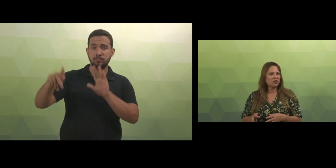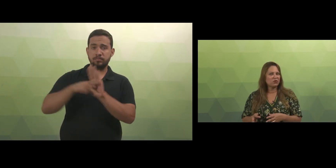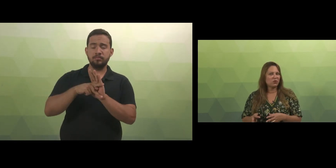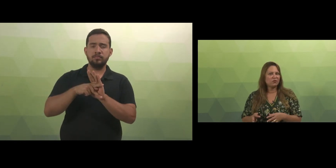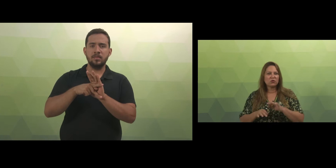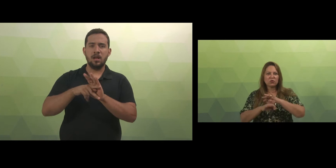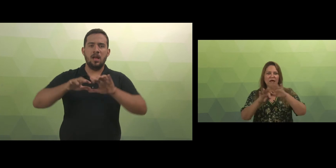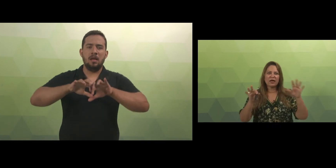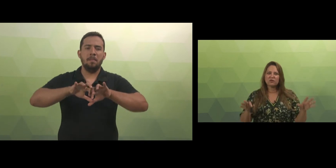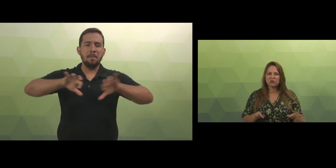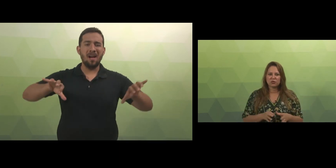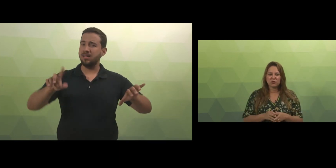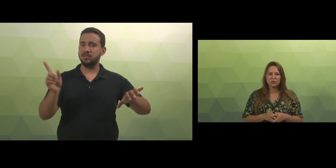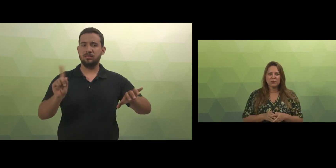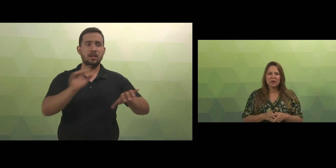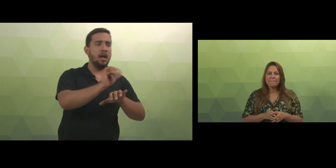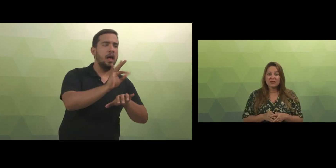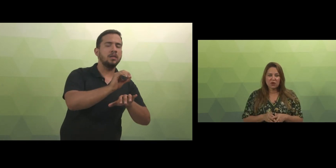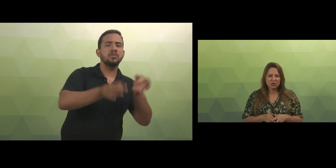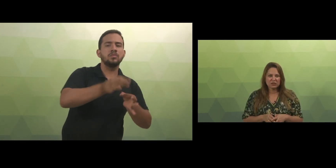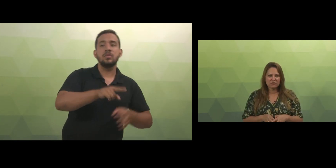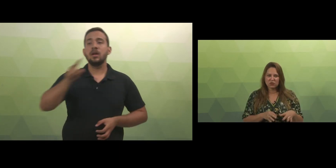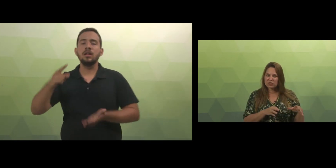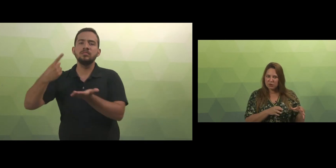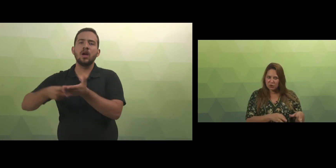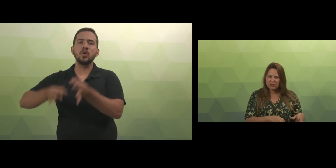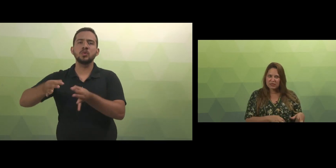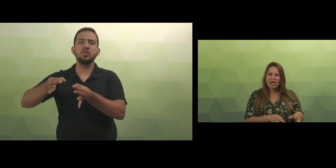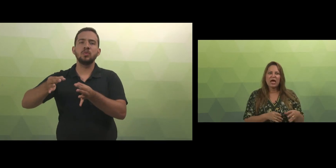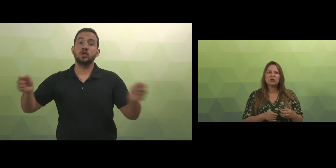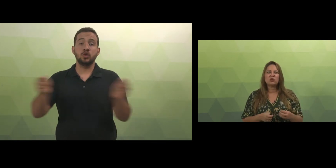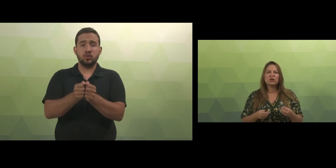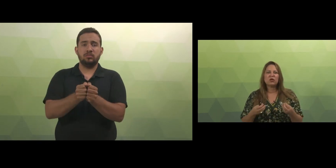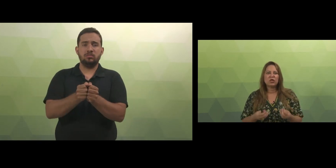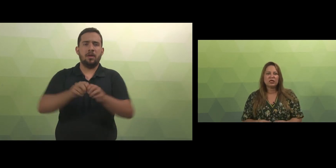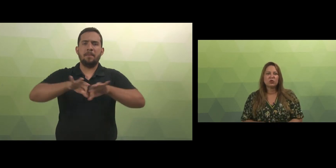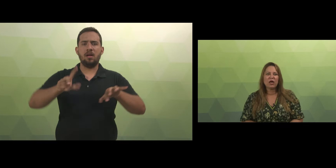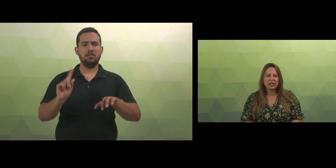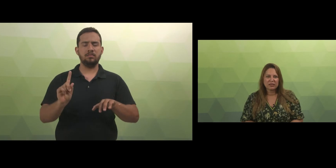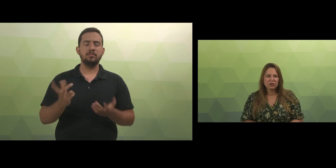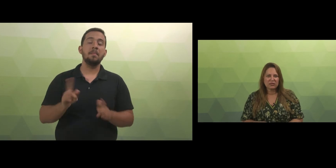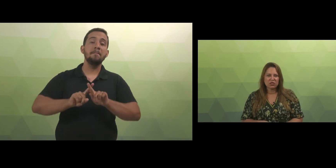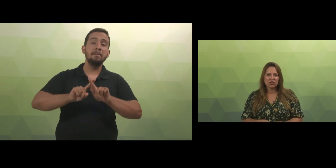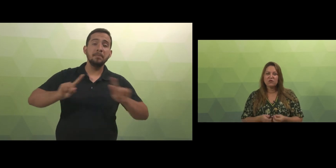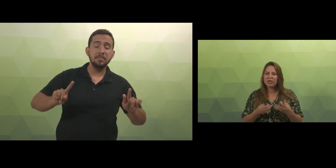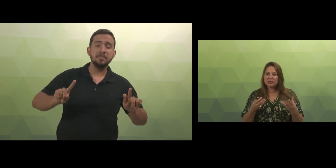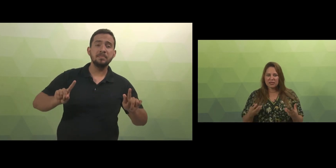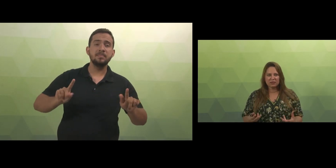ato jurídico. Tudo era ato jurídico. Mas o Código Civil de 2002 adotou a teoria dualista, ou